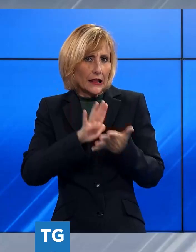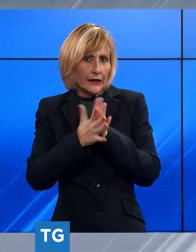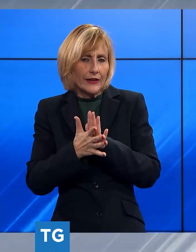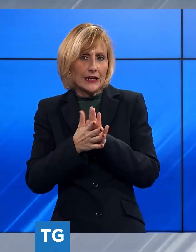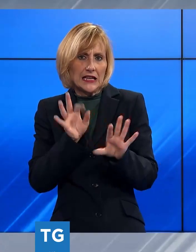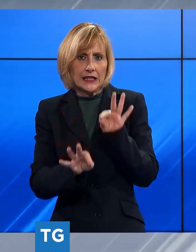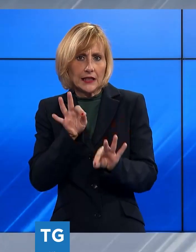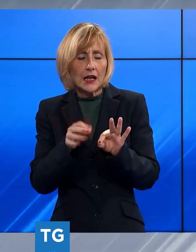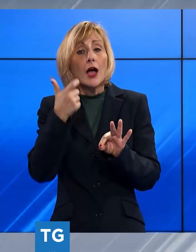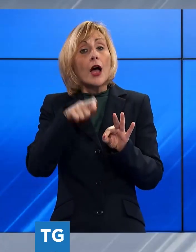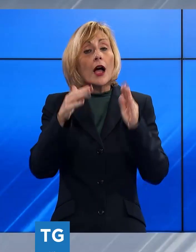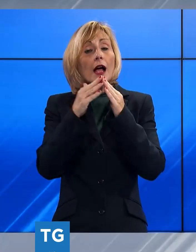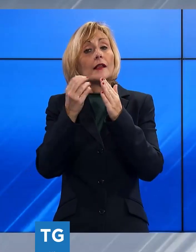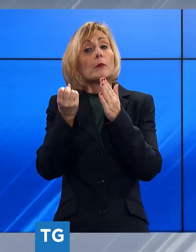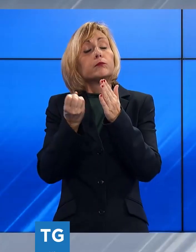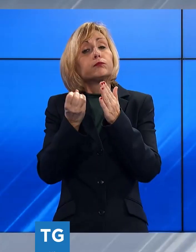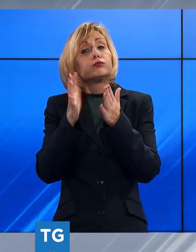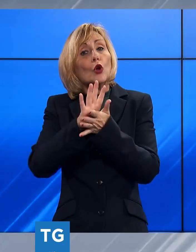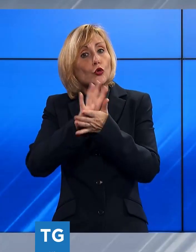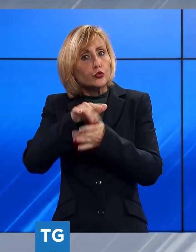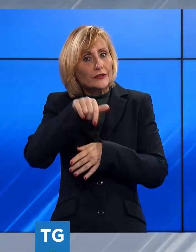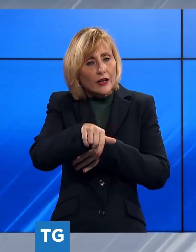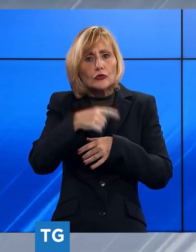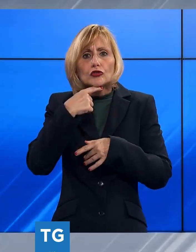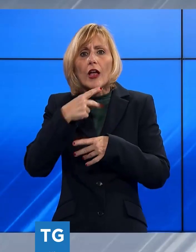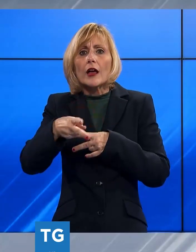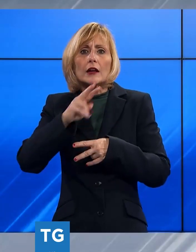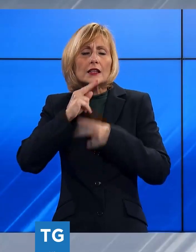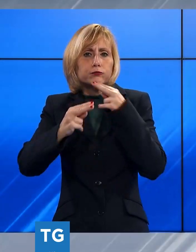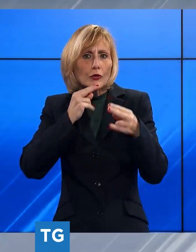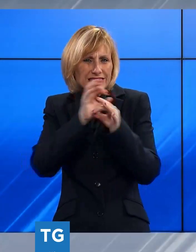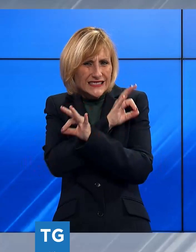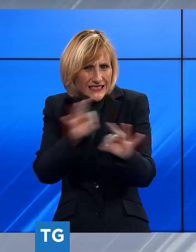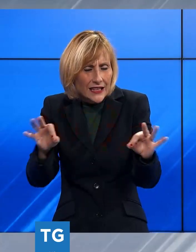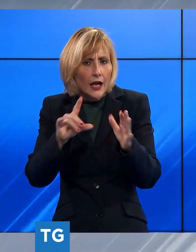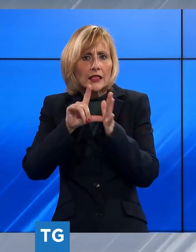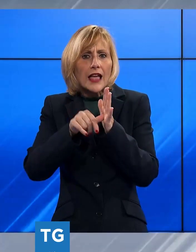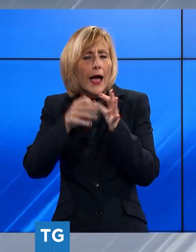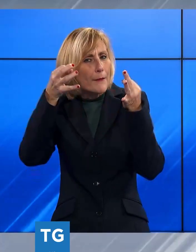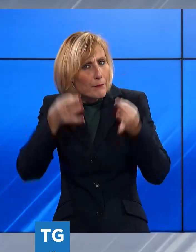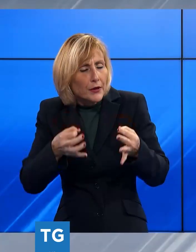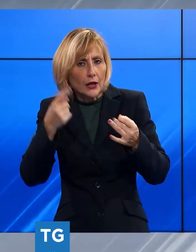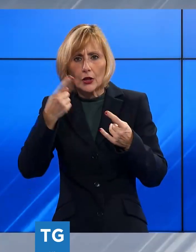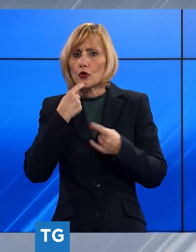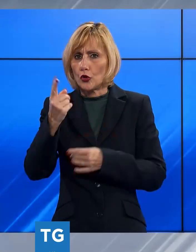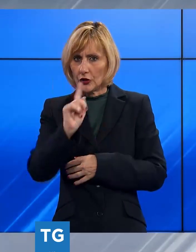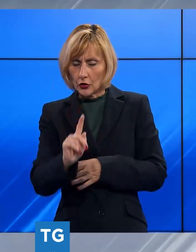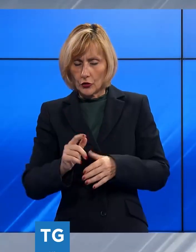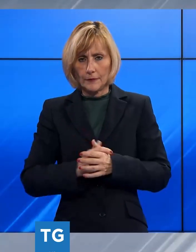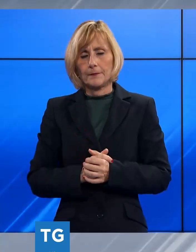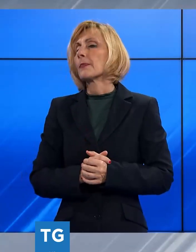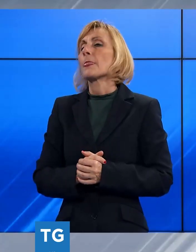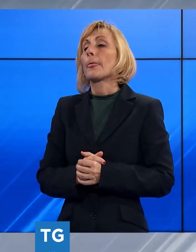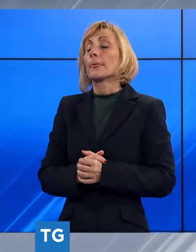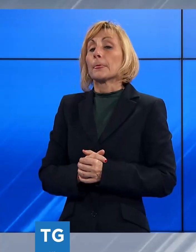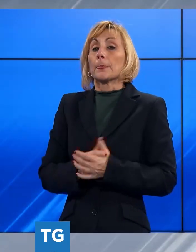case produttrici non stanno dando risposte soddisfacenti riguardo le tempistiche per un rientro della produzione regime Allora non